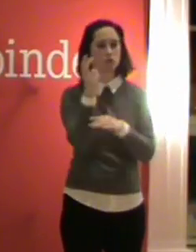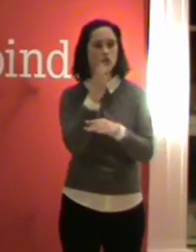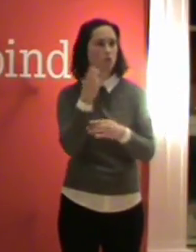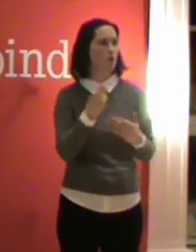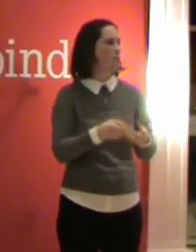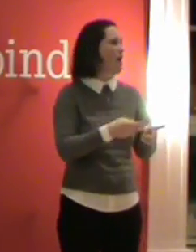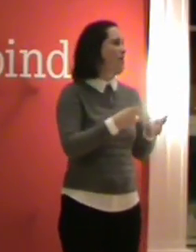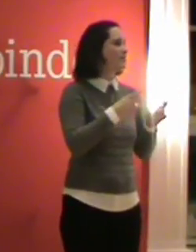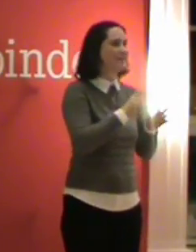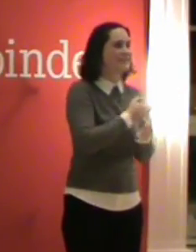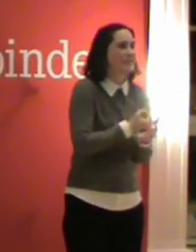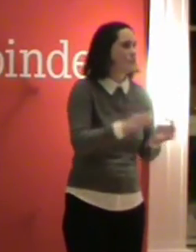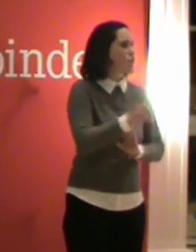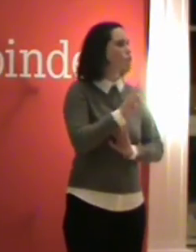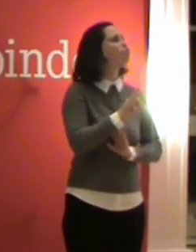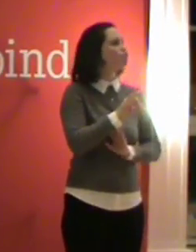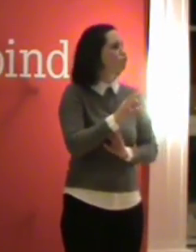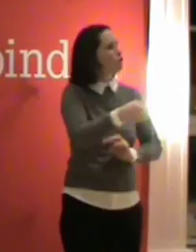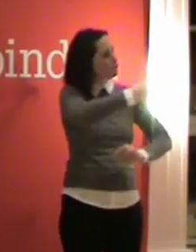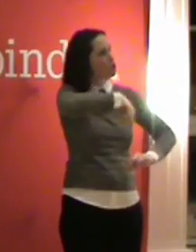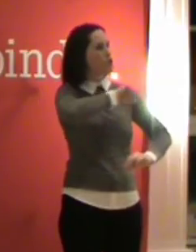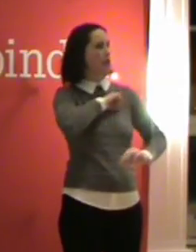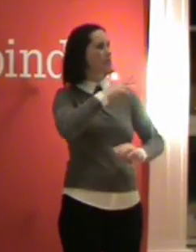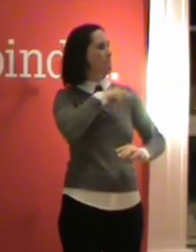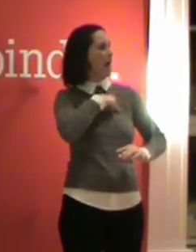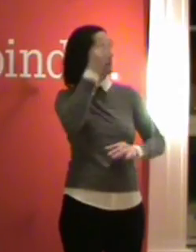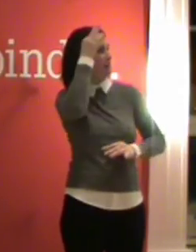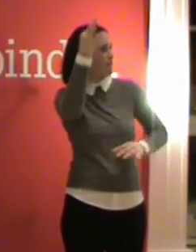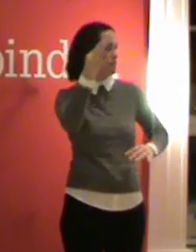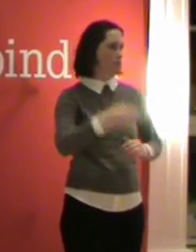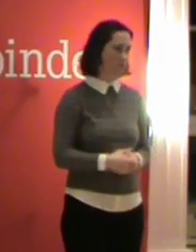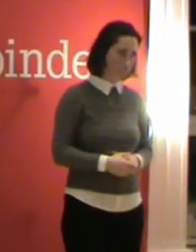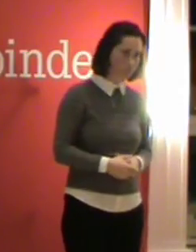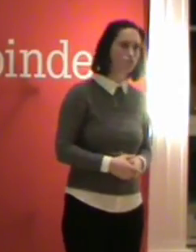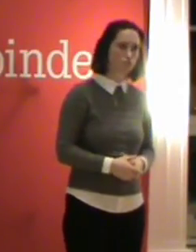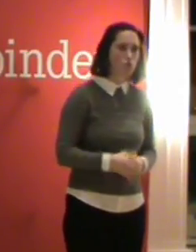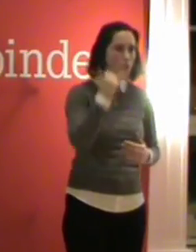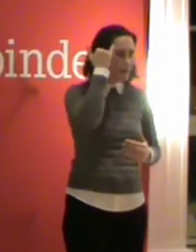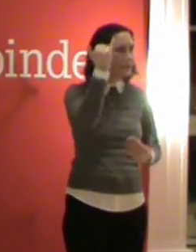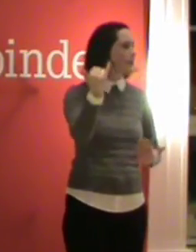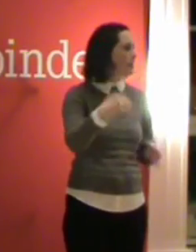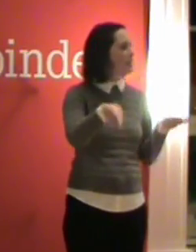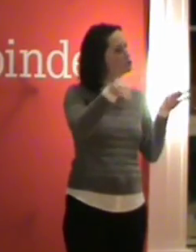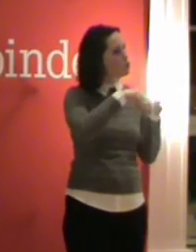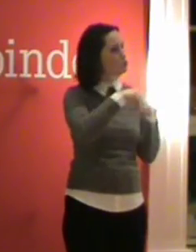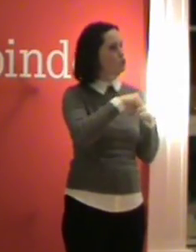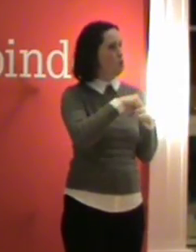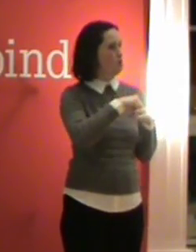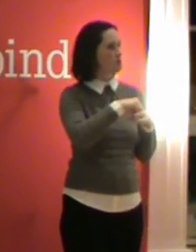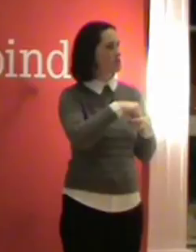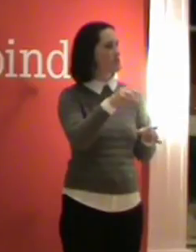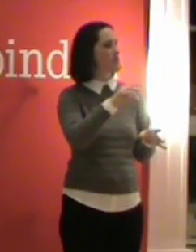aber nichts Richtiges gefunden und haben gesagt, Mensch, dann machen wir einfach einen Preis. Und so kam eigentlich die Idee zu dem Inklusionspreis Mosaik